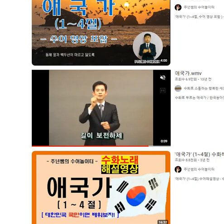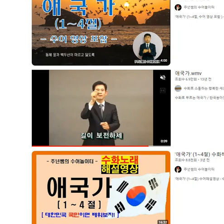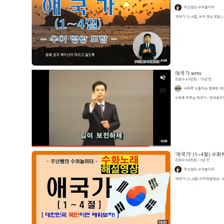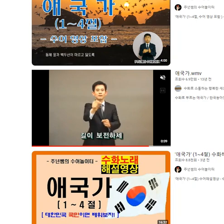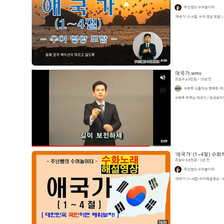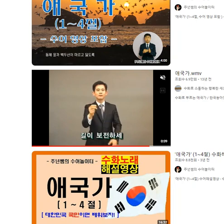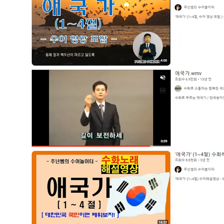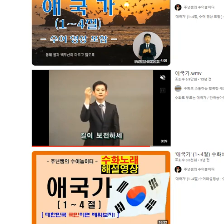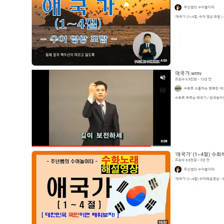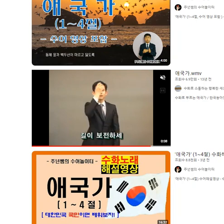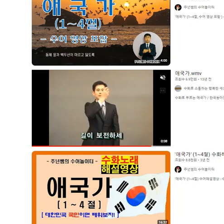그